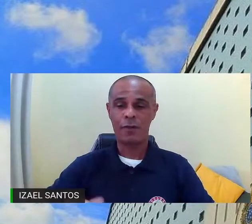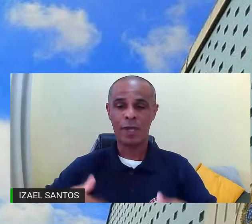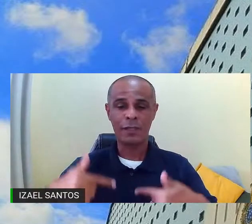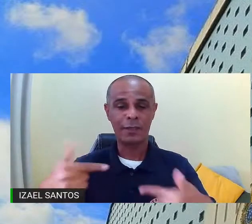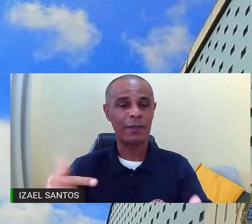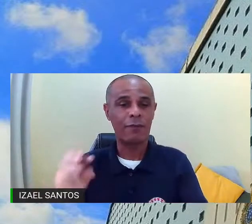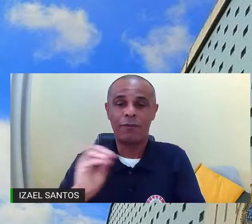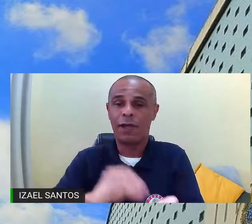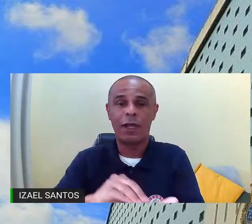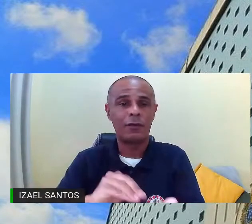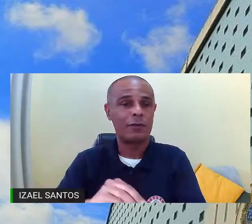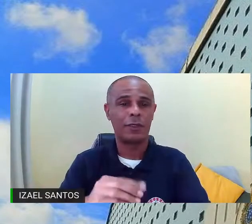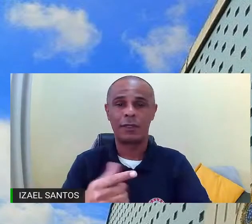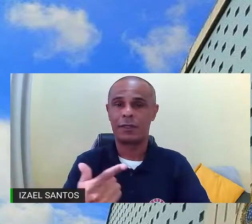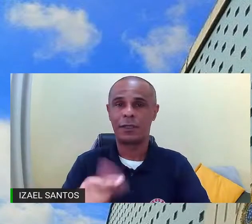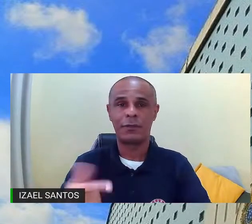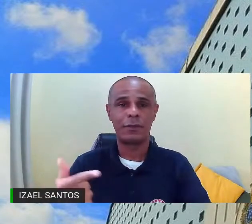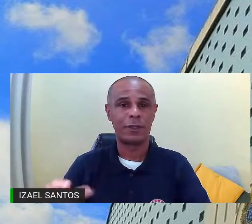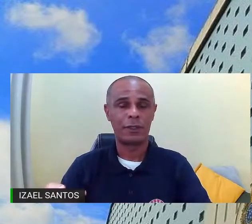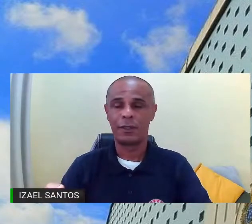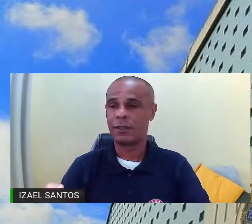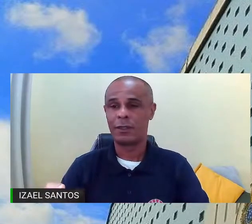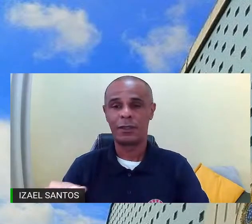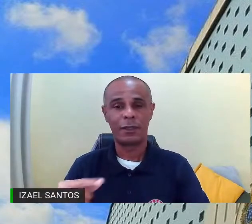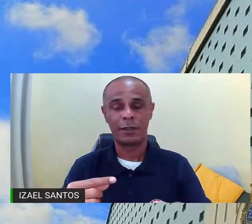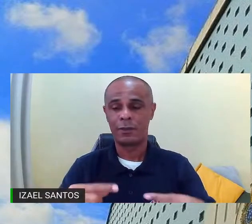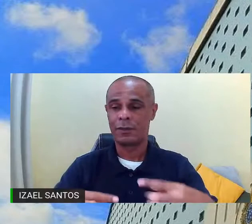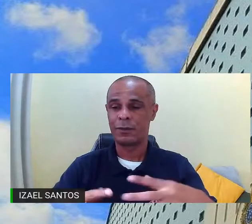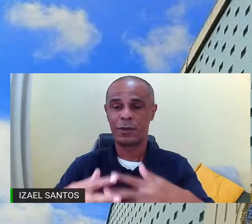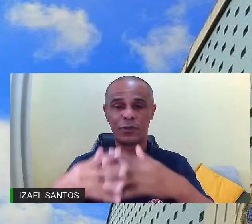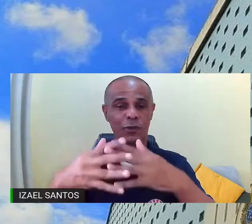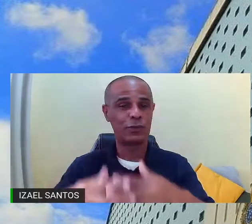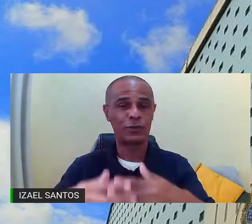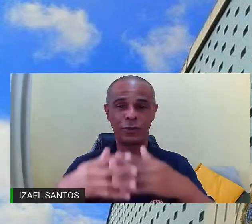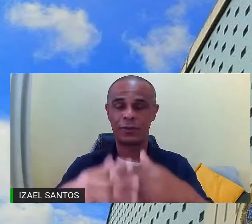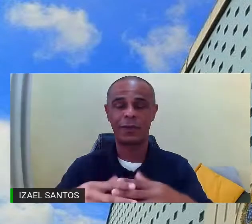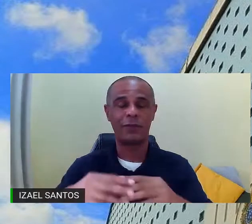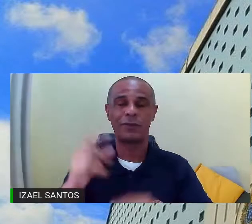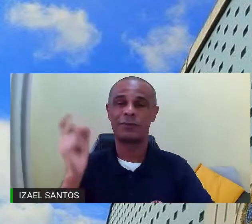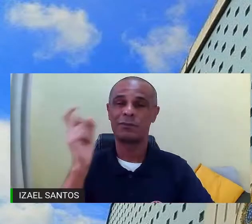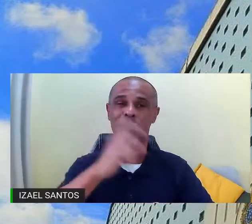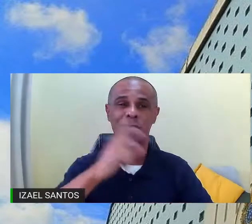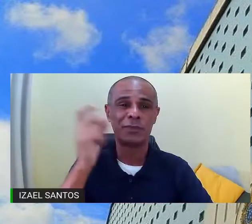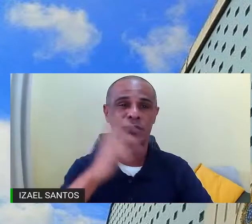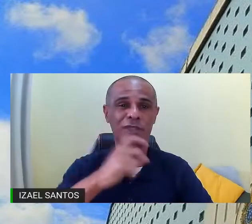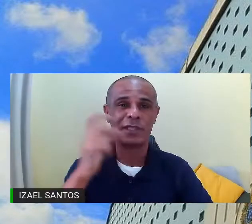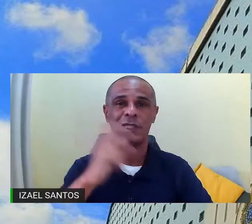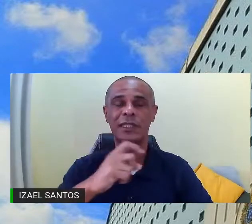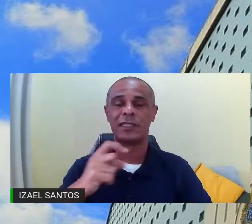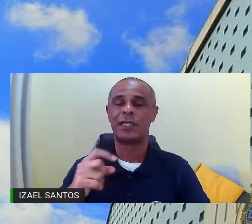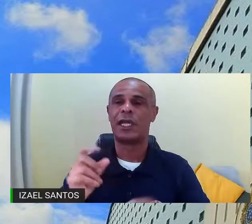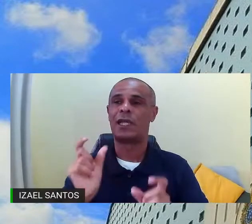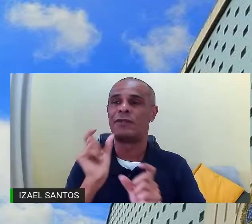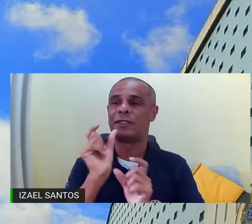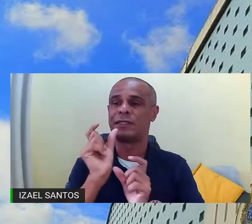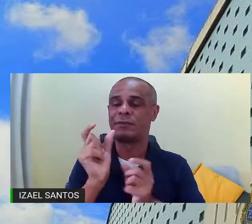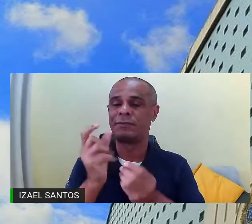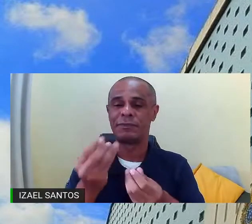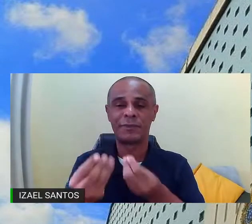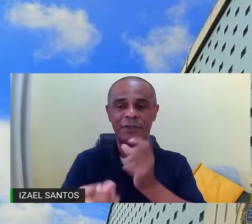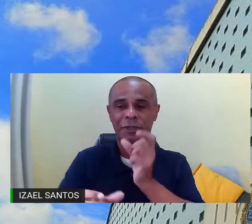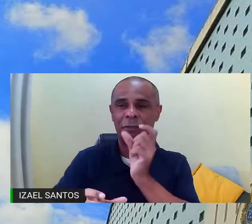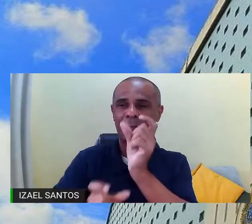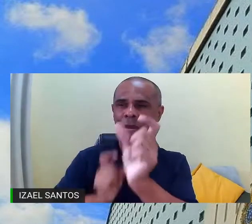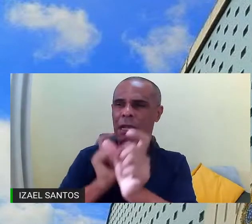no país. As contradições, as controvérsias, as mentiras, as palavras